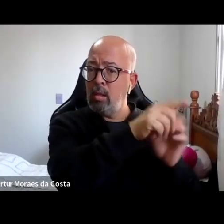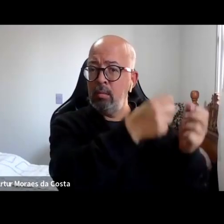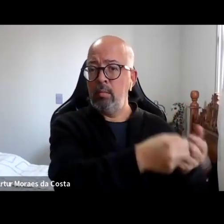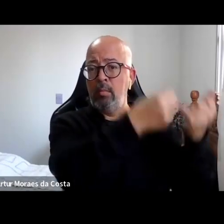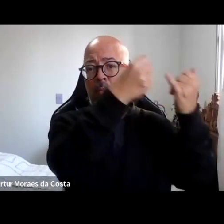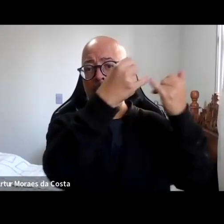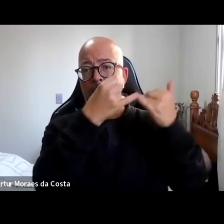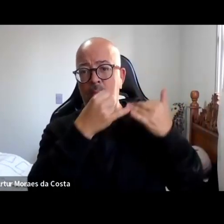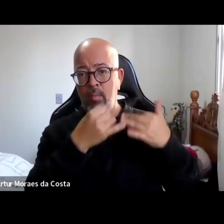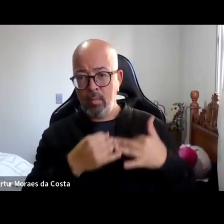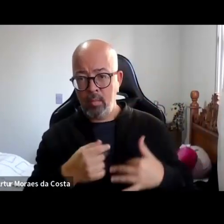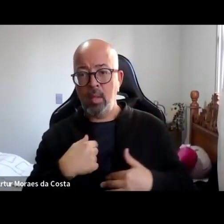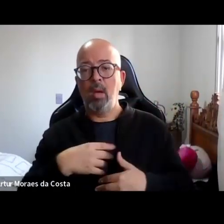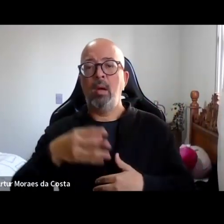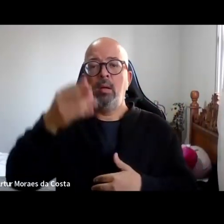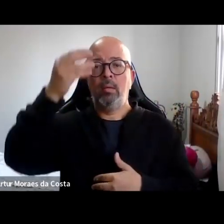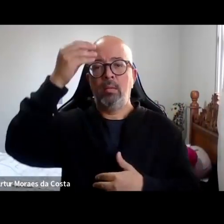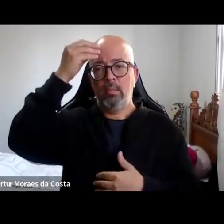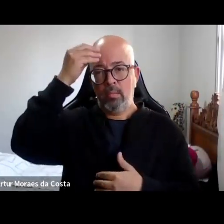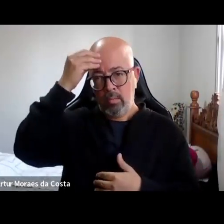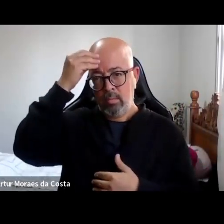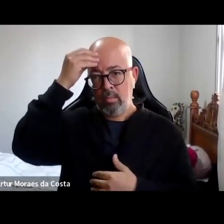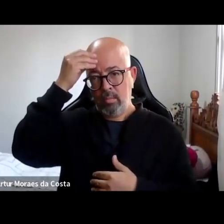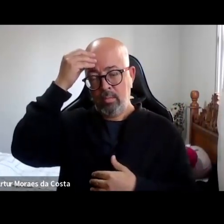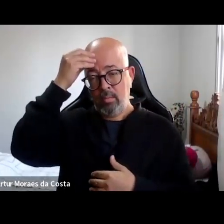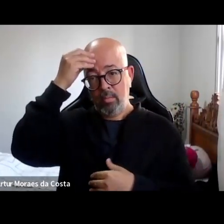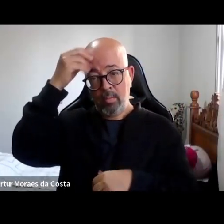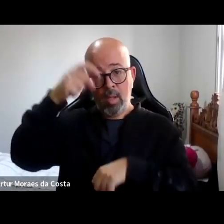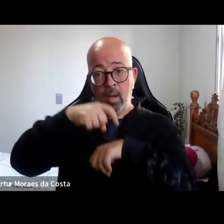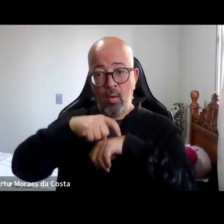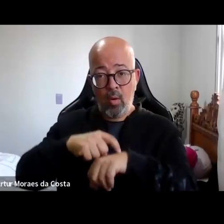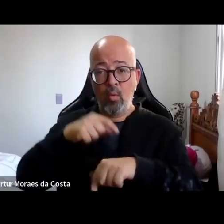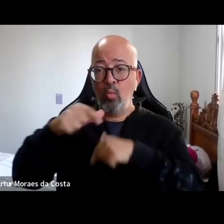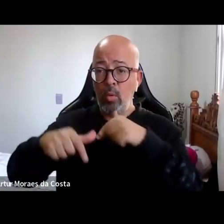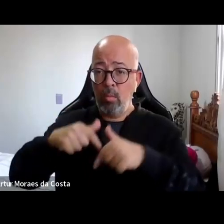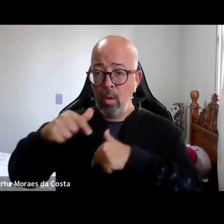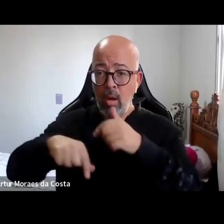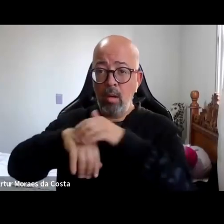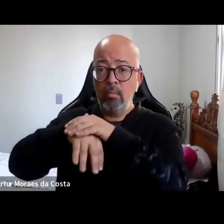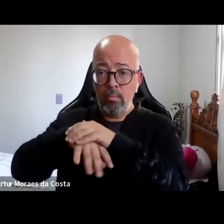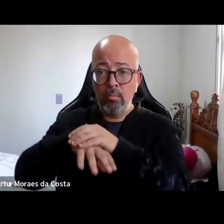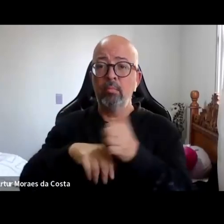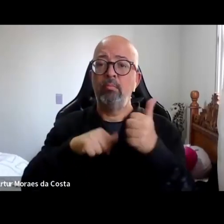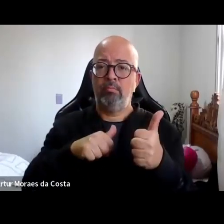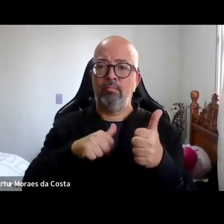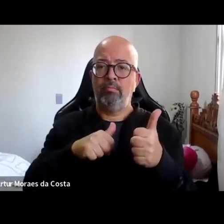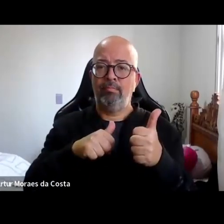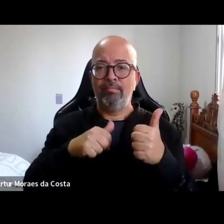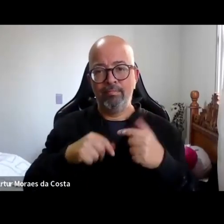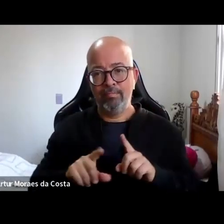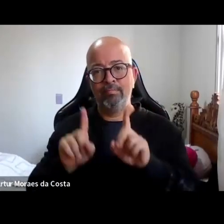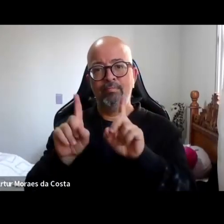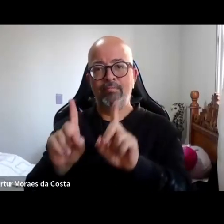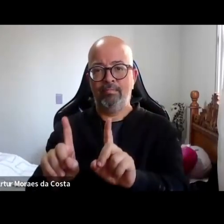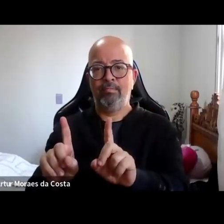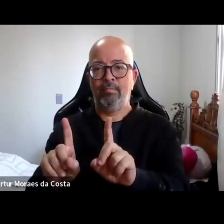la velocidad que que sea apropiada si se trata de un servicio colectivo con un grupo de personas sordociegas como lo decía antes el intérprete debe